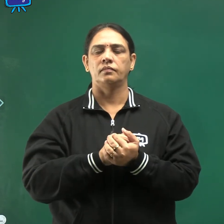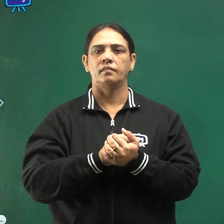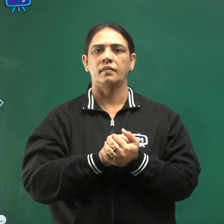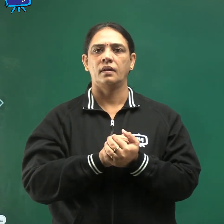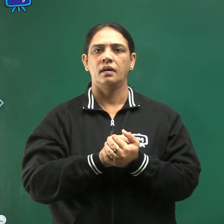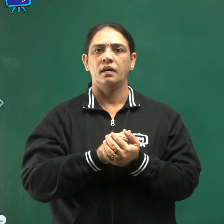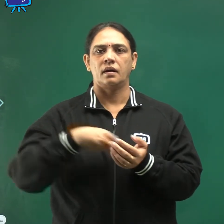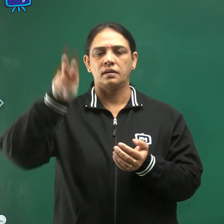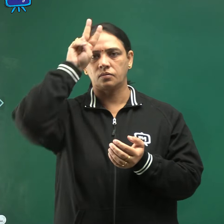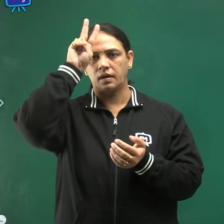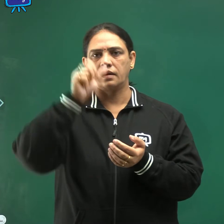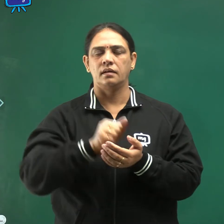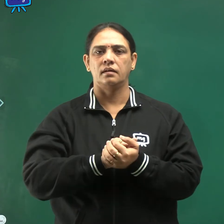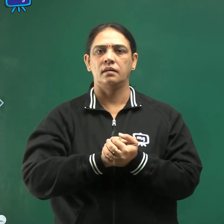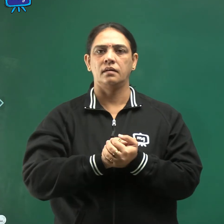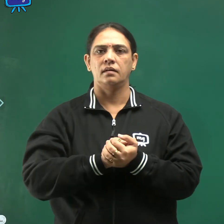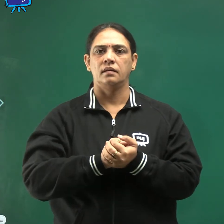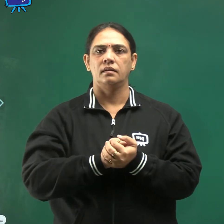का स्क्वायर,